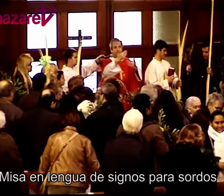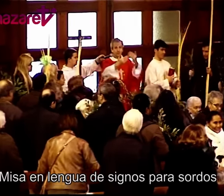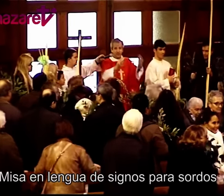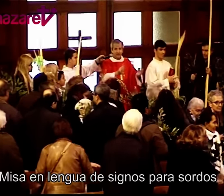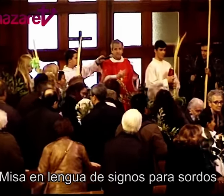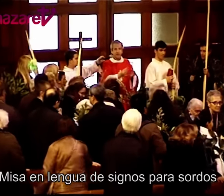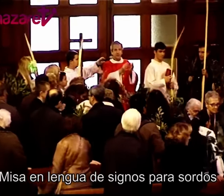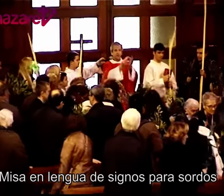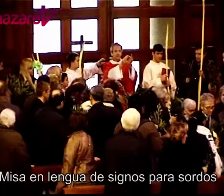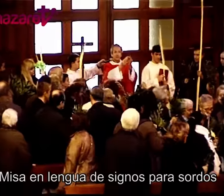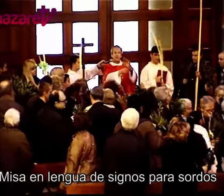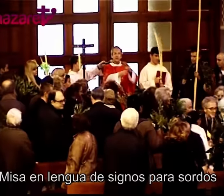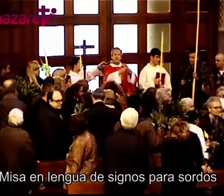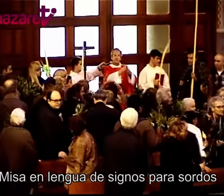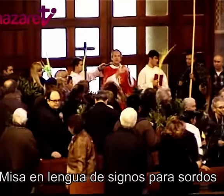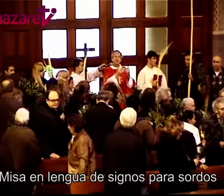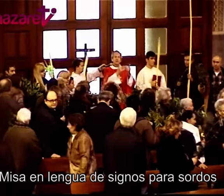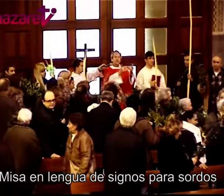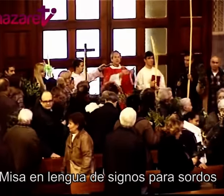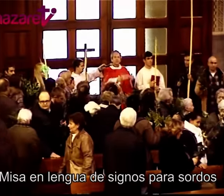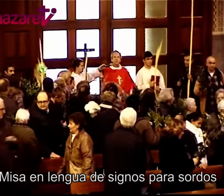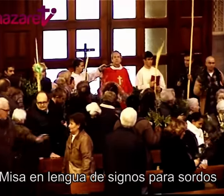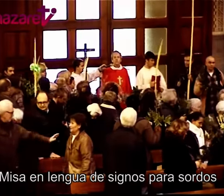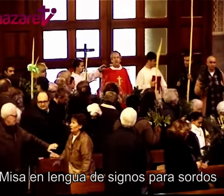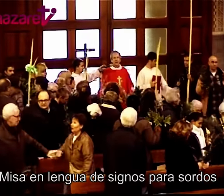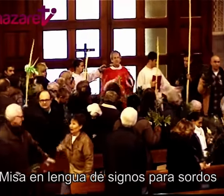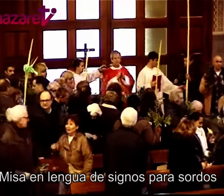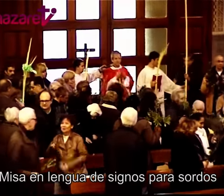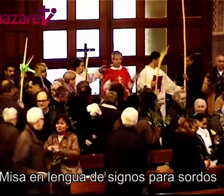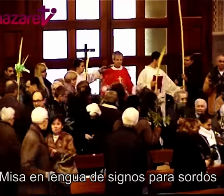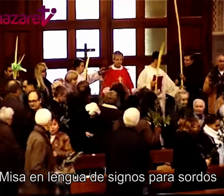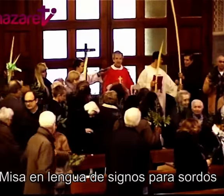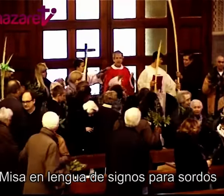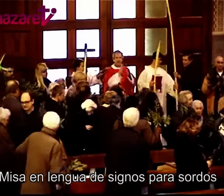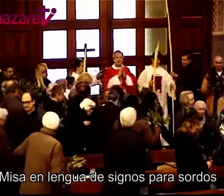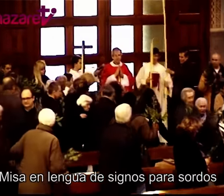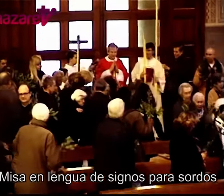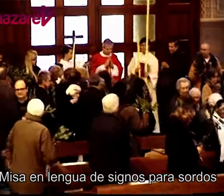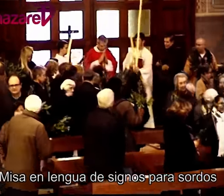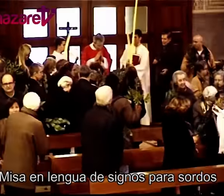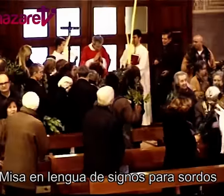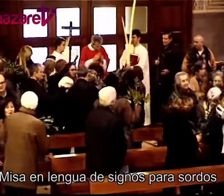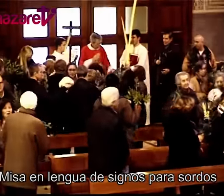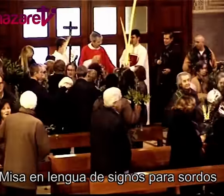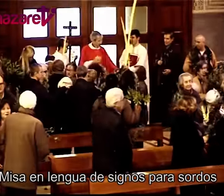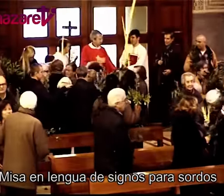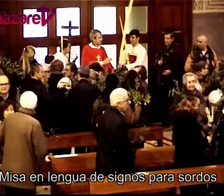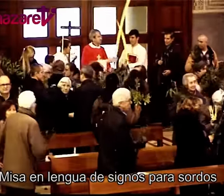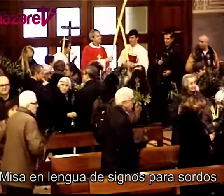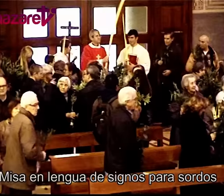para poder participar de la celebración de la Eucaristía que nos disponemos a vivir. Adelante.